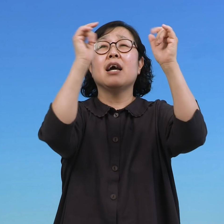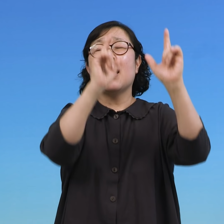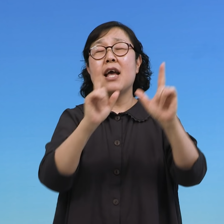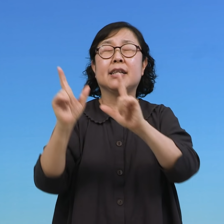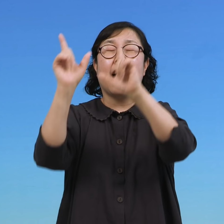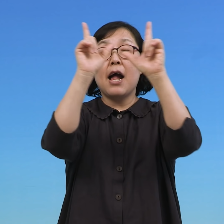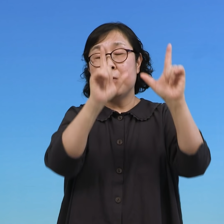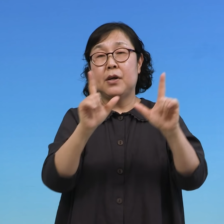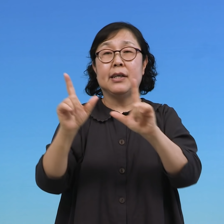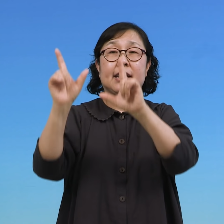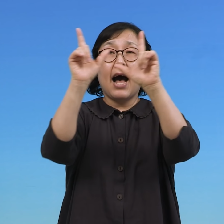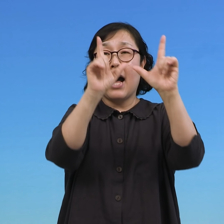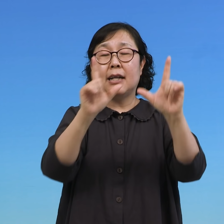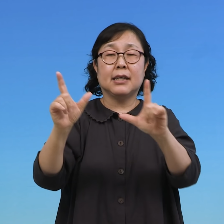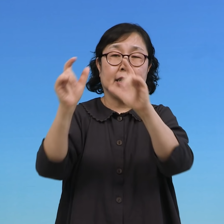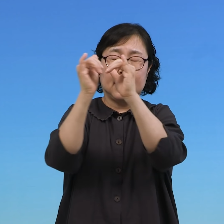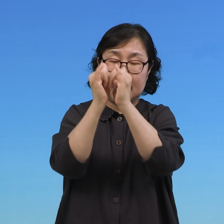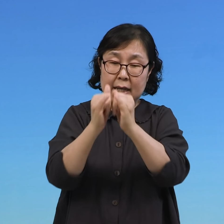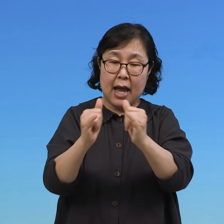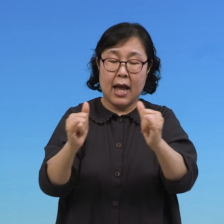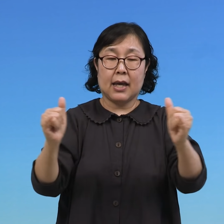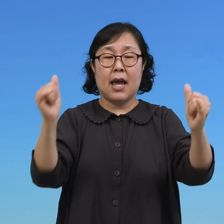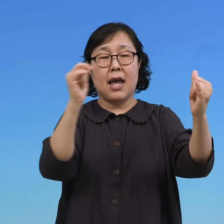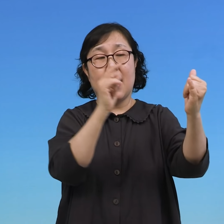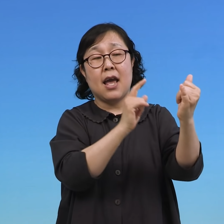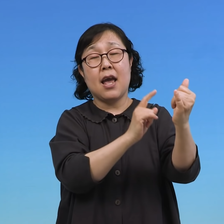순교자의 삶을 사는 이에게,